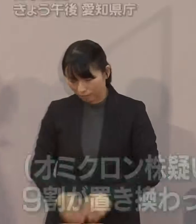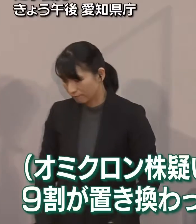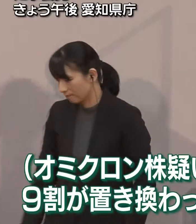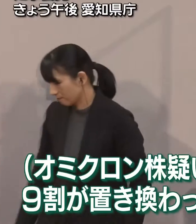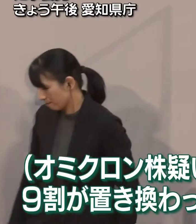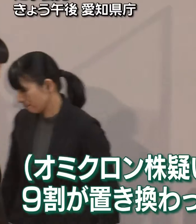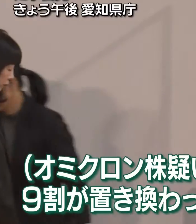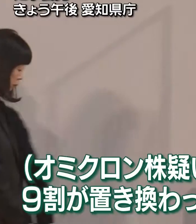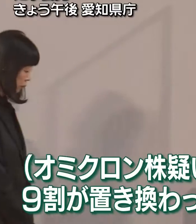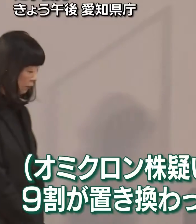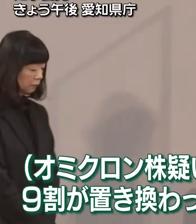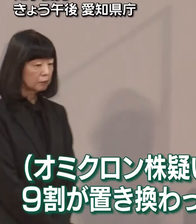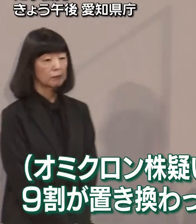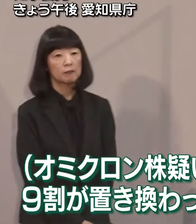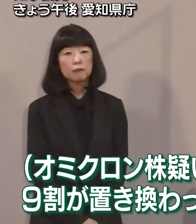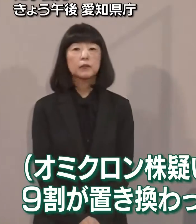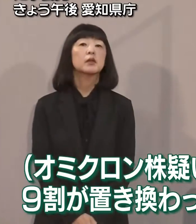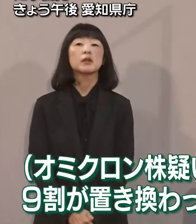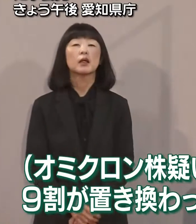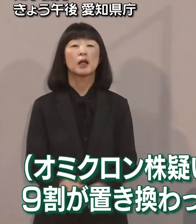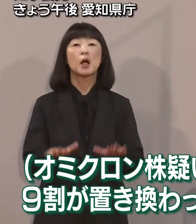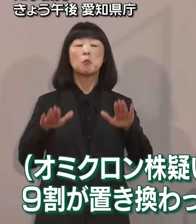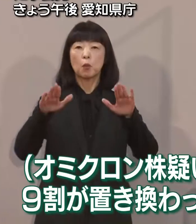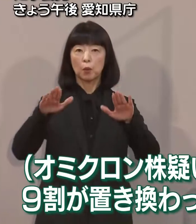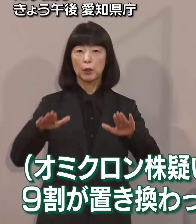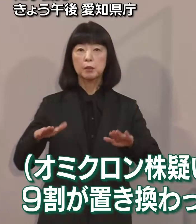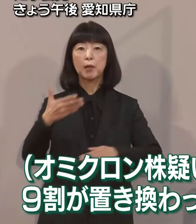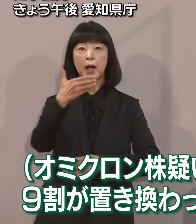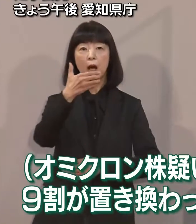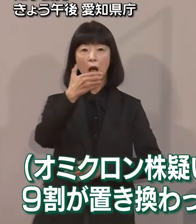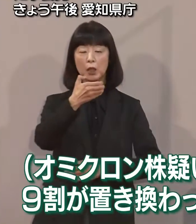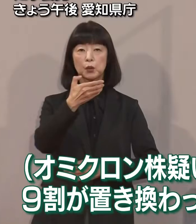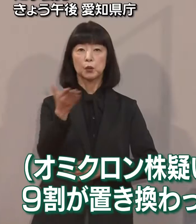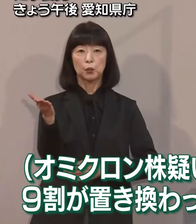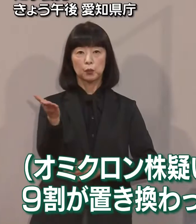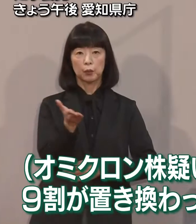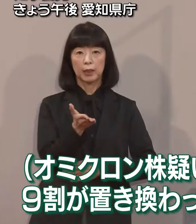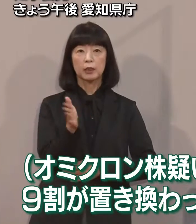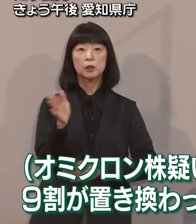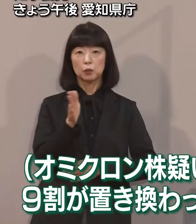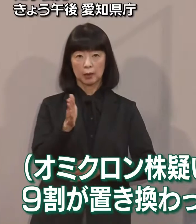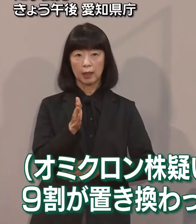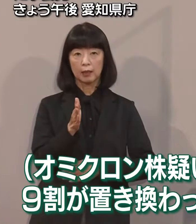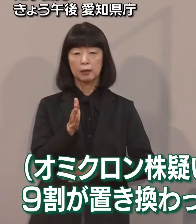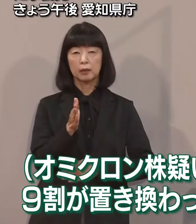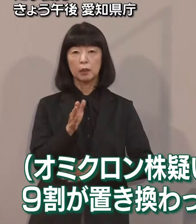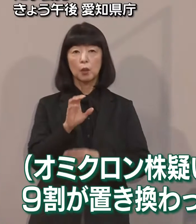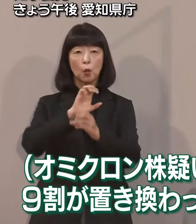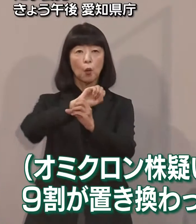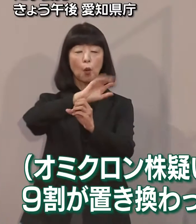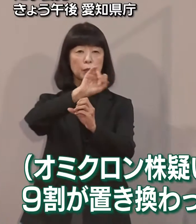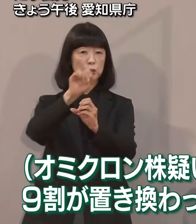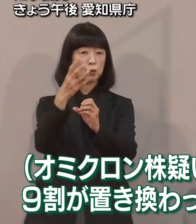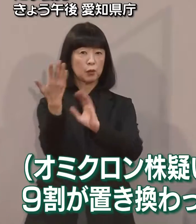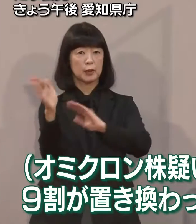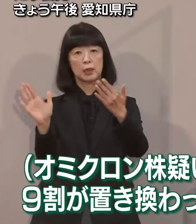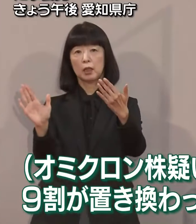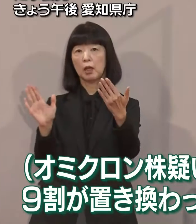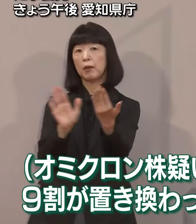加速度的に増えている。ですからもう9割もだから足元で置き換わっていると、と言